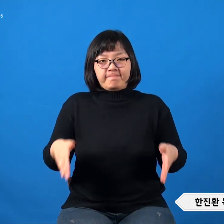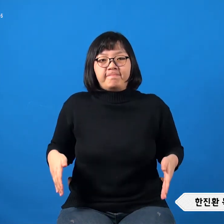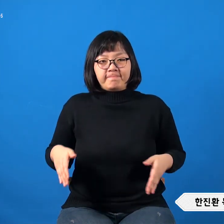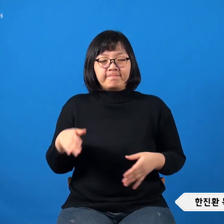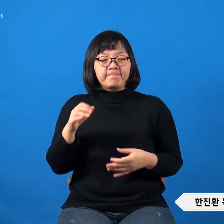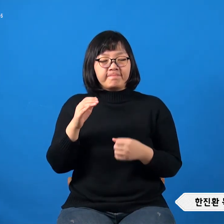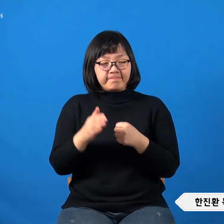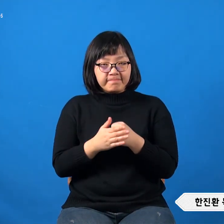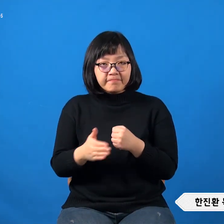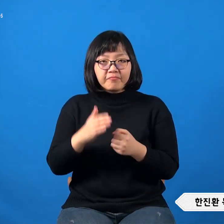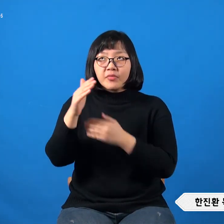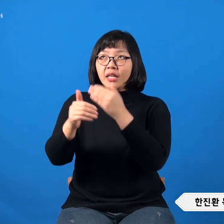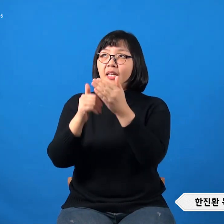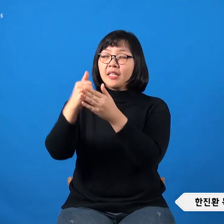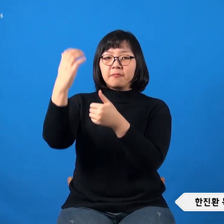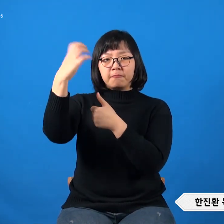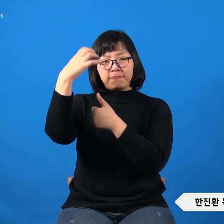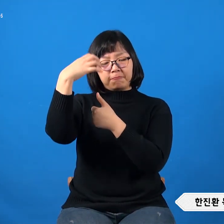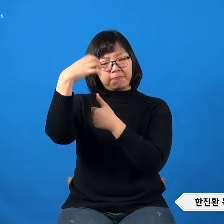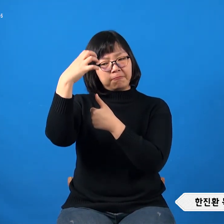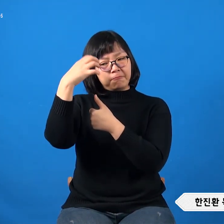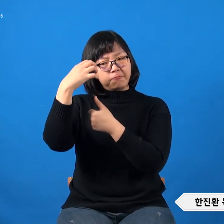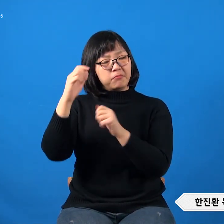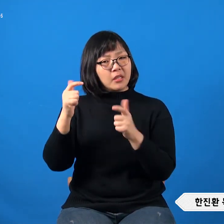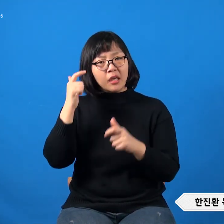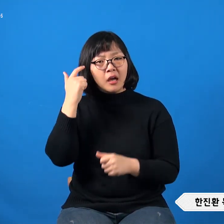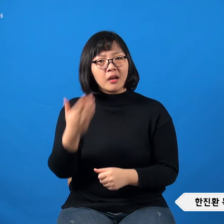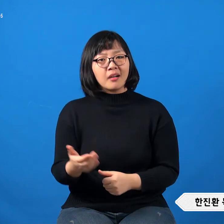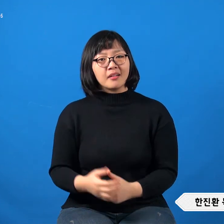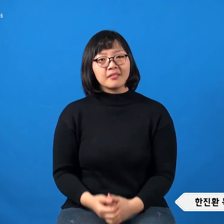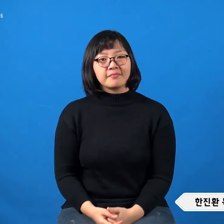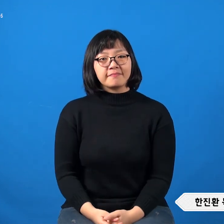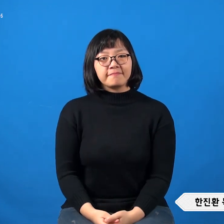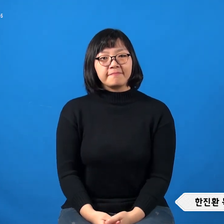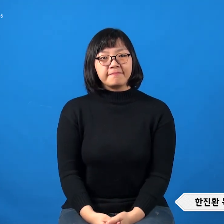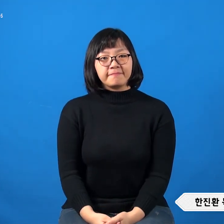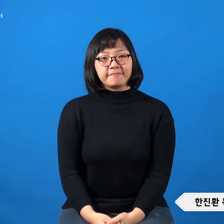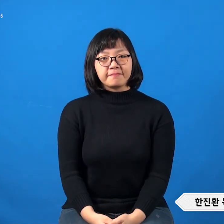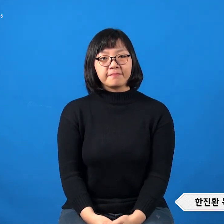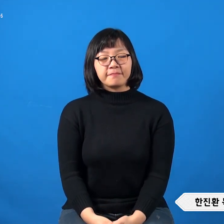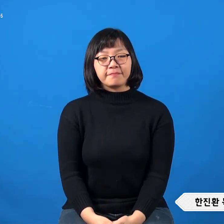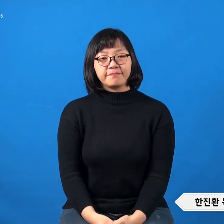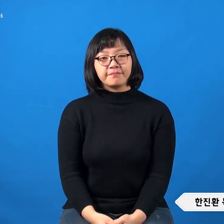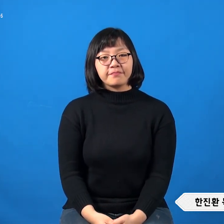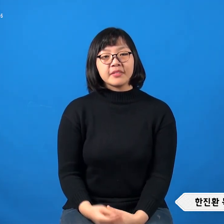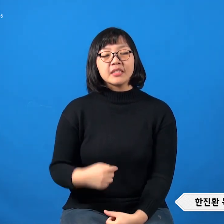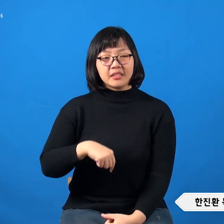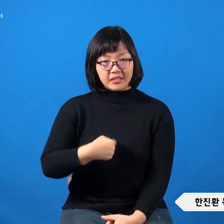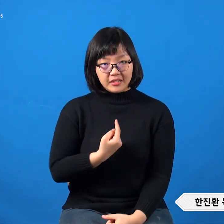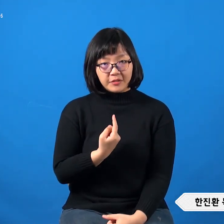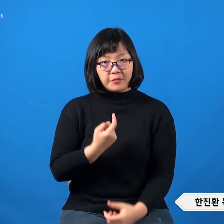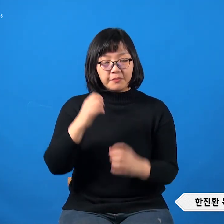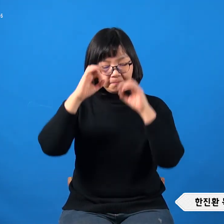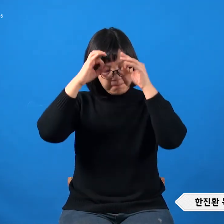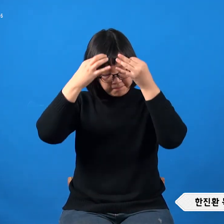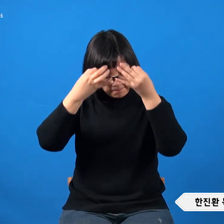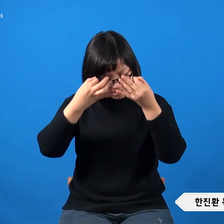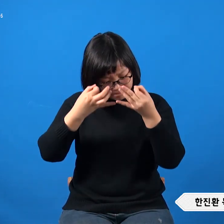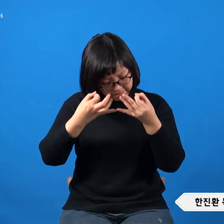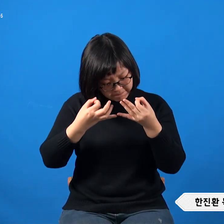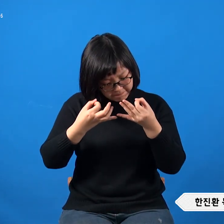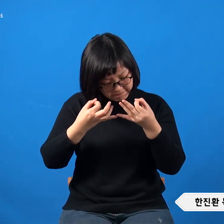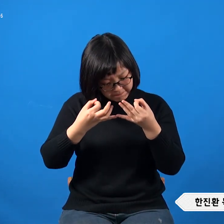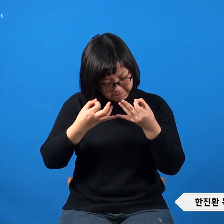잘못을 하나님이 지금 책망하고 계신 것은 혹시 아닌지요? 우리 자신들을 바라볼 수 있어야